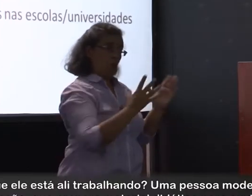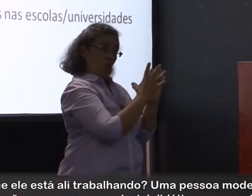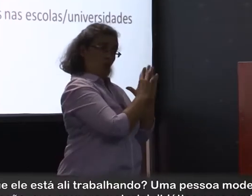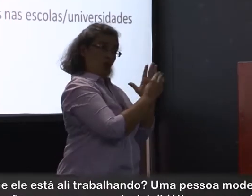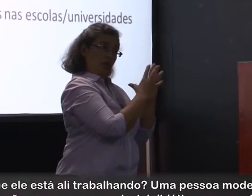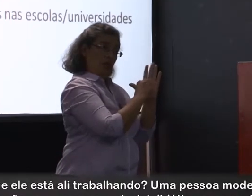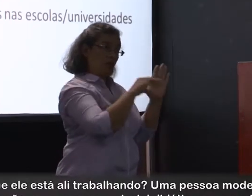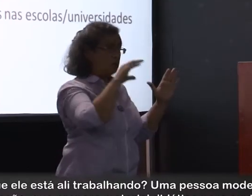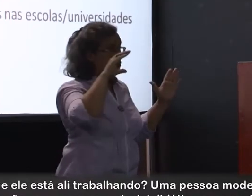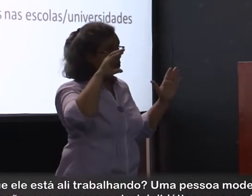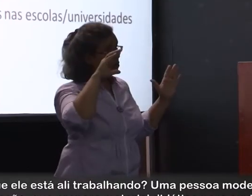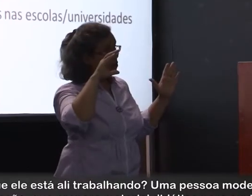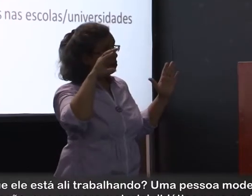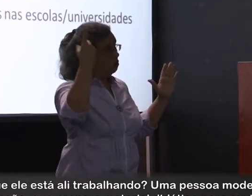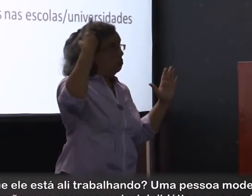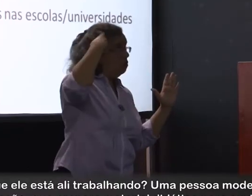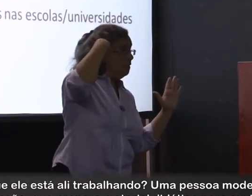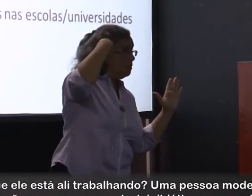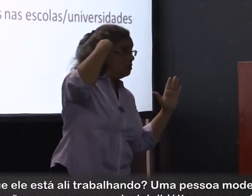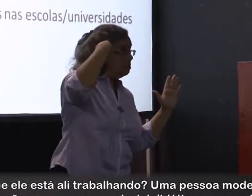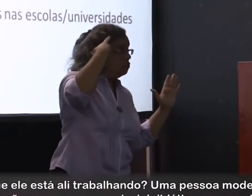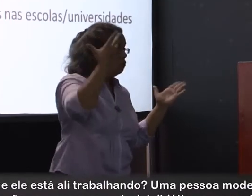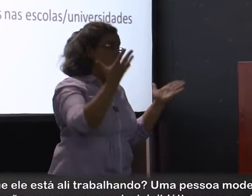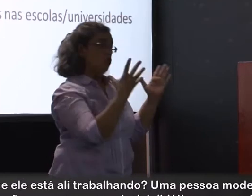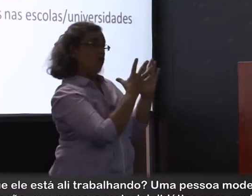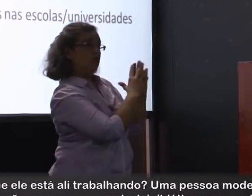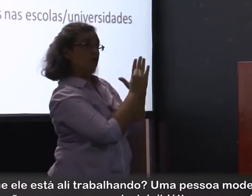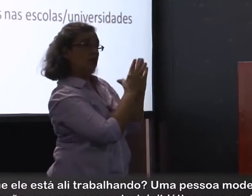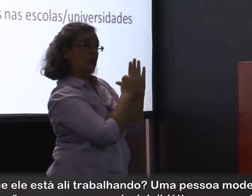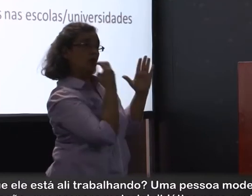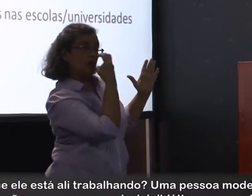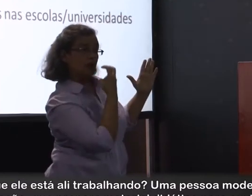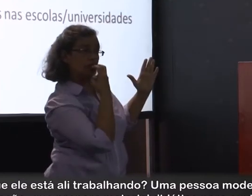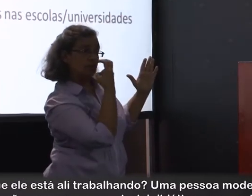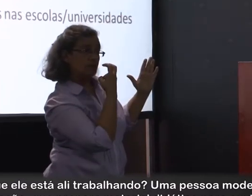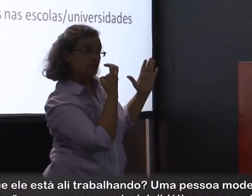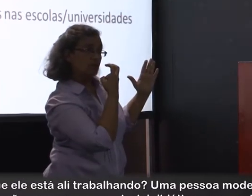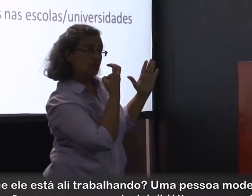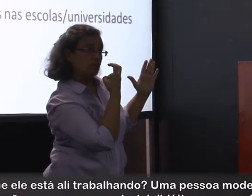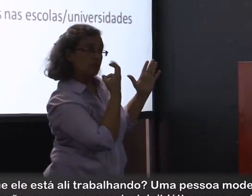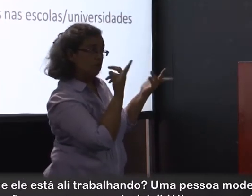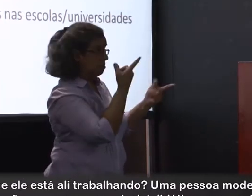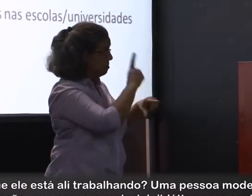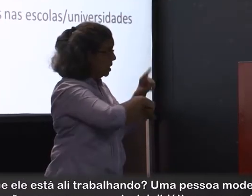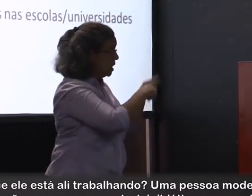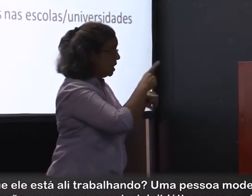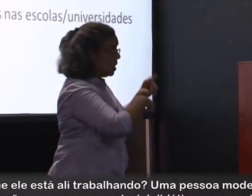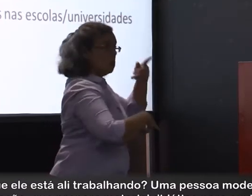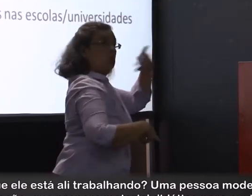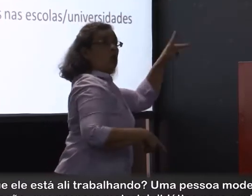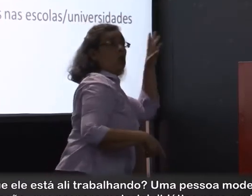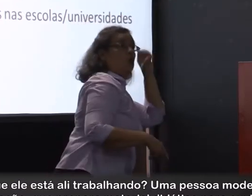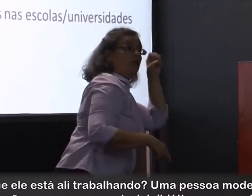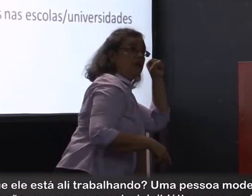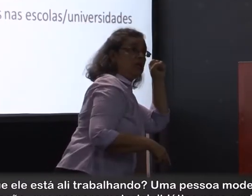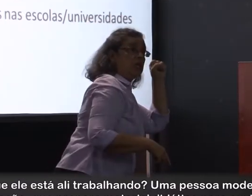Por que ele está ali trabalhando? É uma pessoa que está ali como modelo mesmo, modelo de oralização, um modelo que